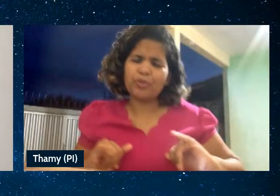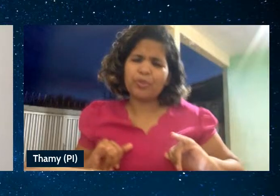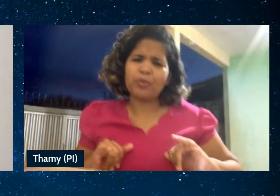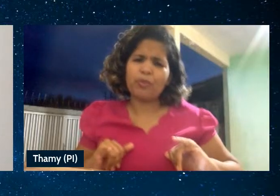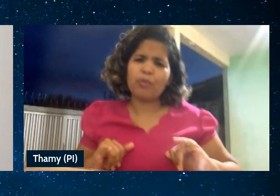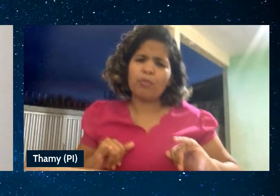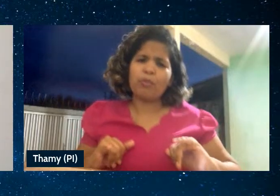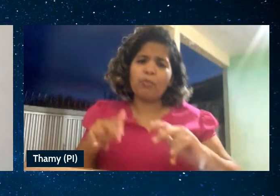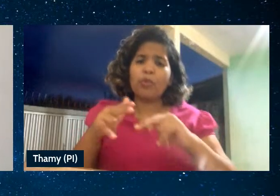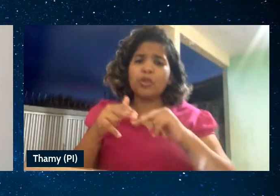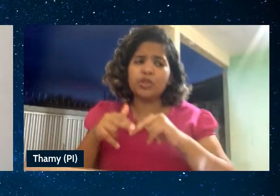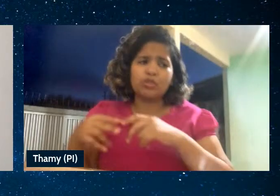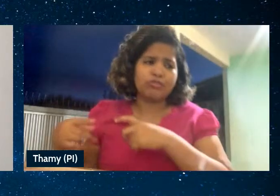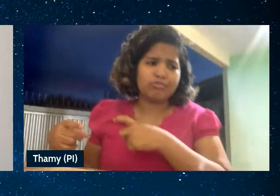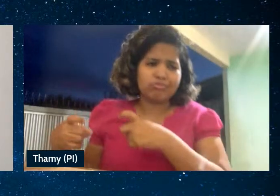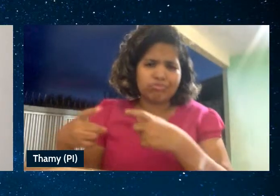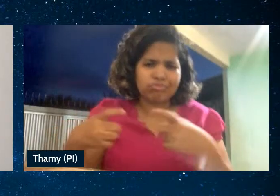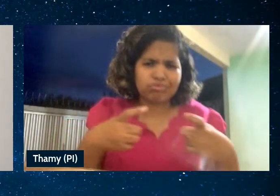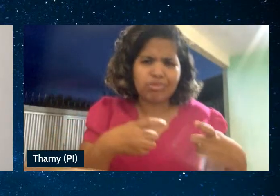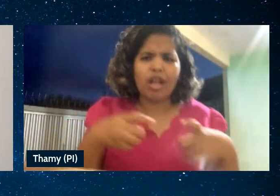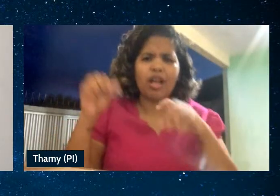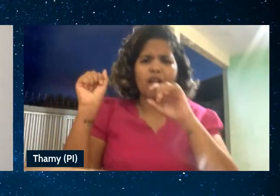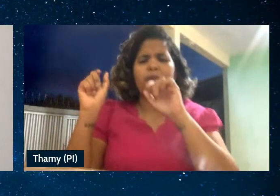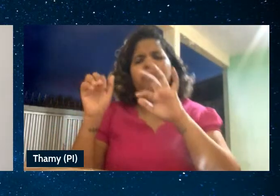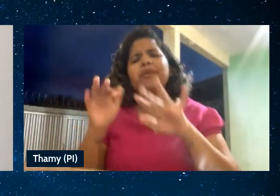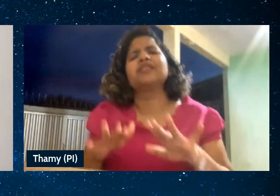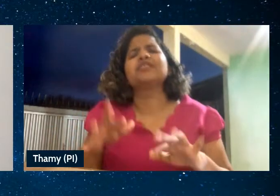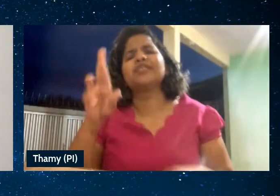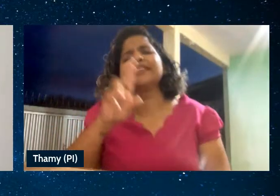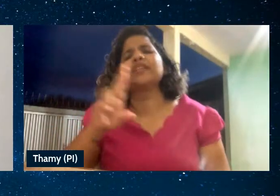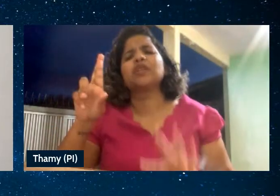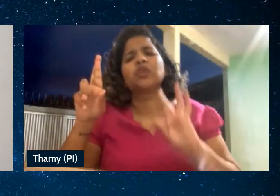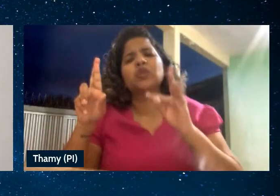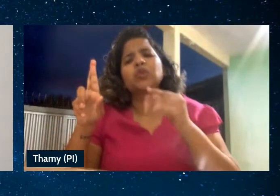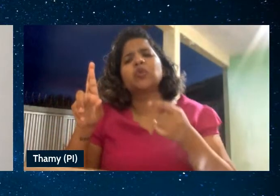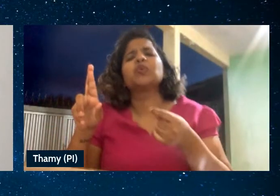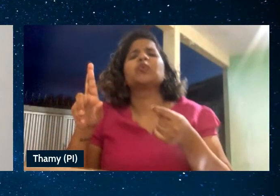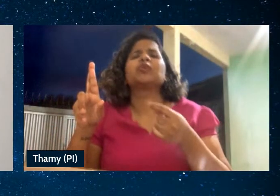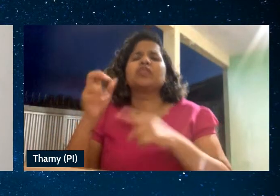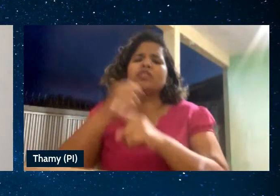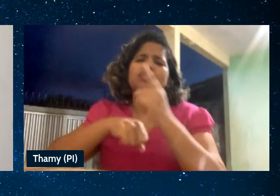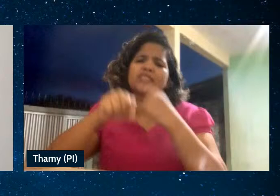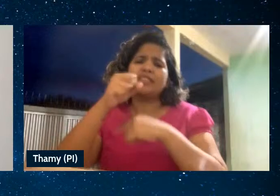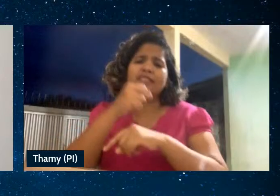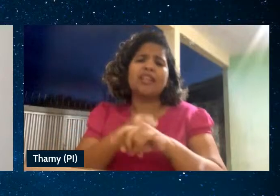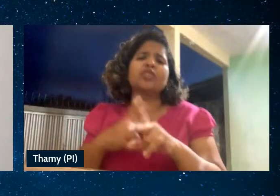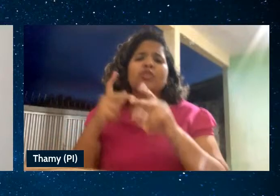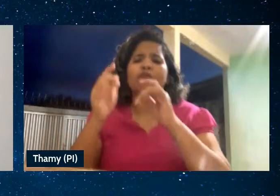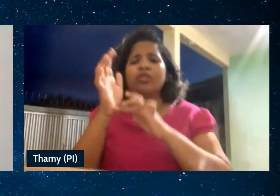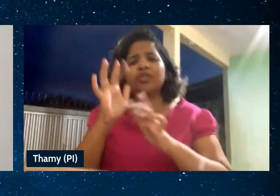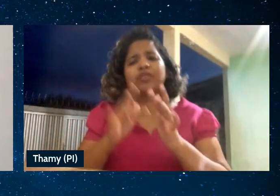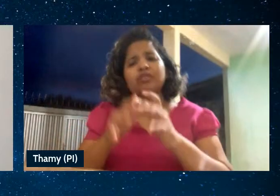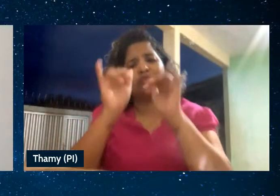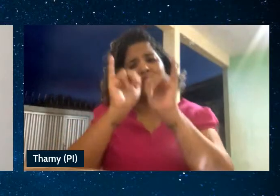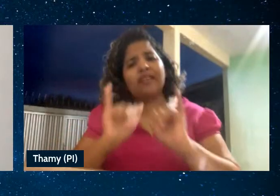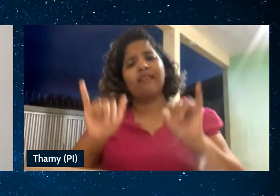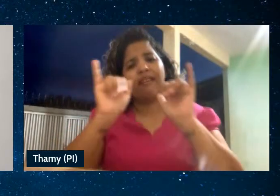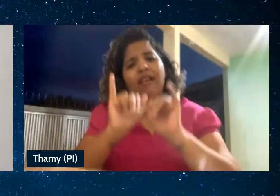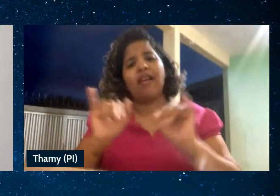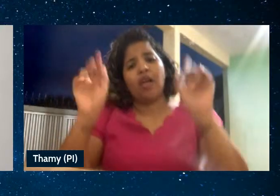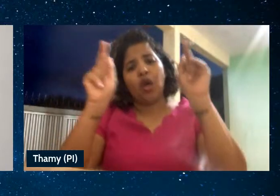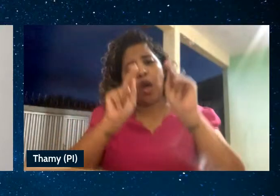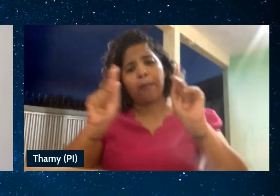Guerra Abençoa Senhor toda a humanidade como Jesus nos disse a paz vos